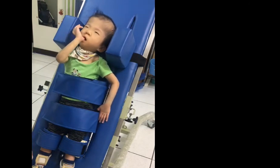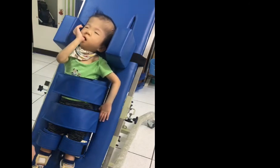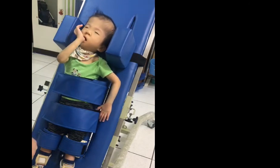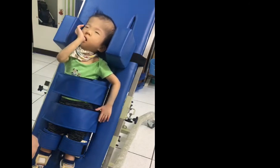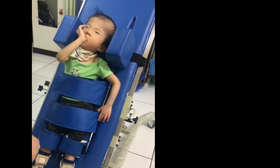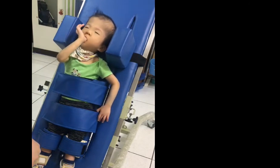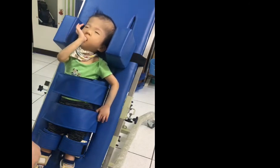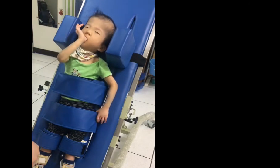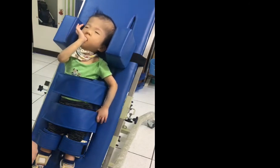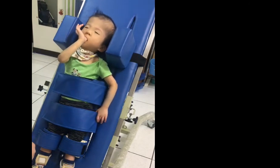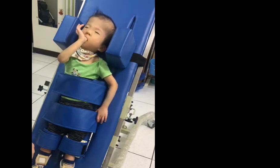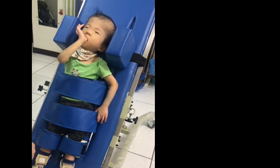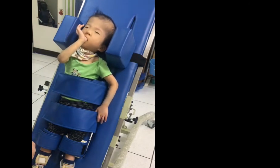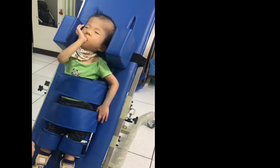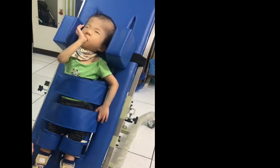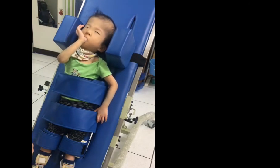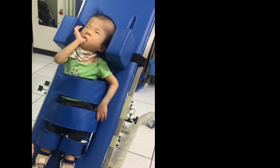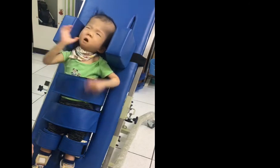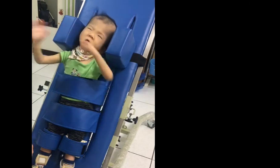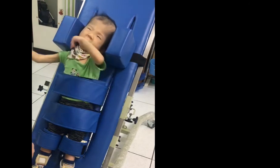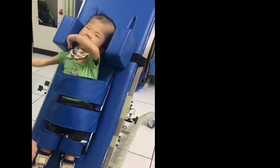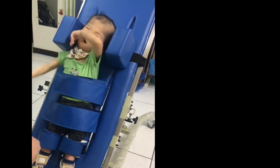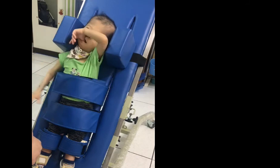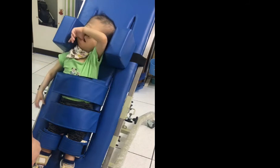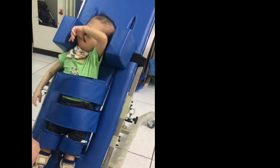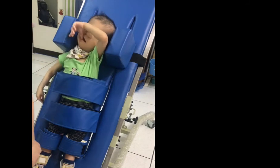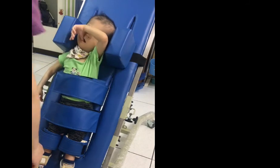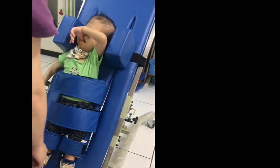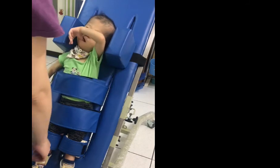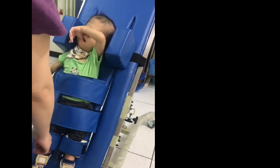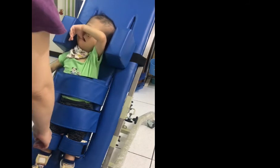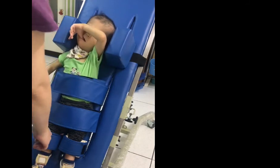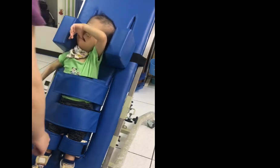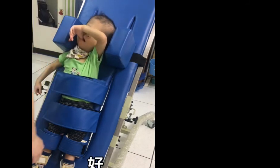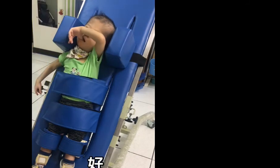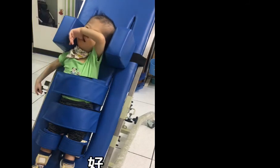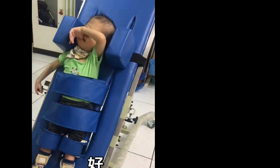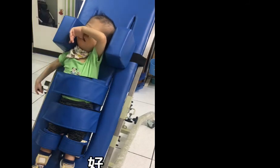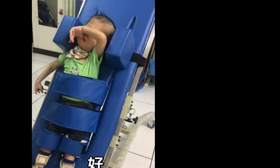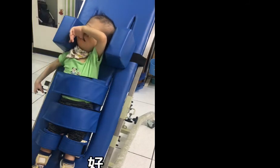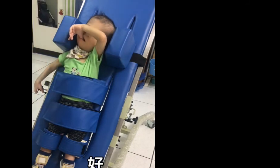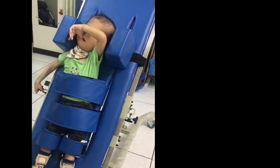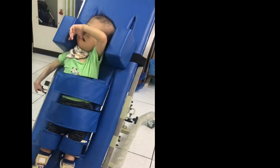蛋糕哦。啊，那妈妈弄给你。